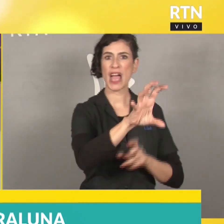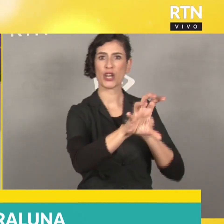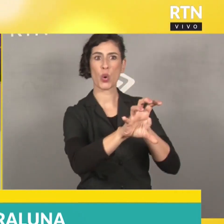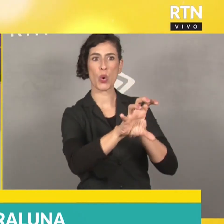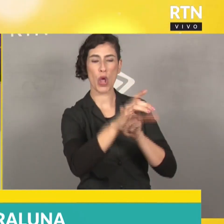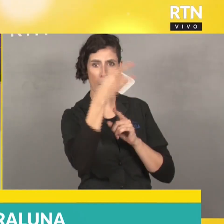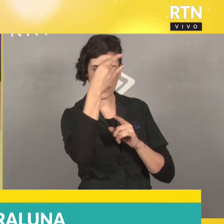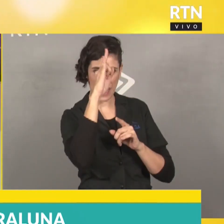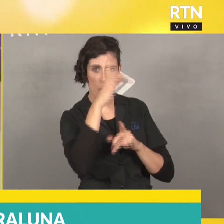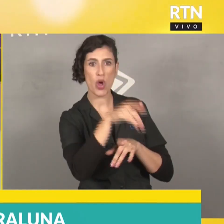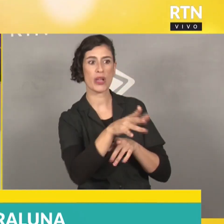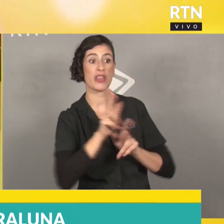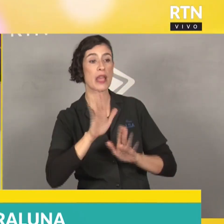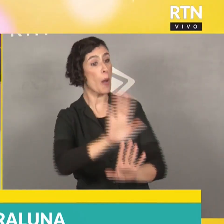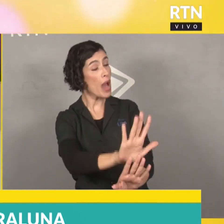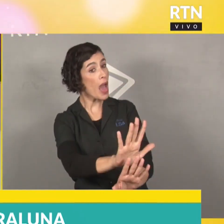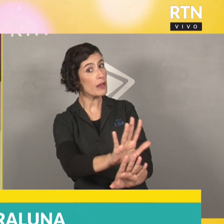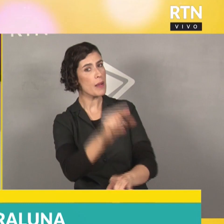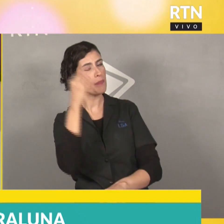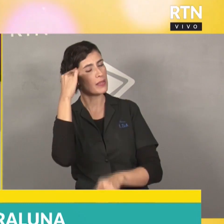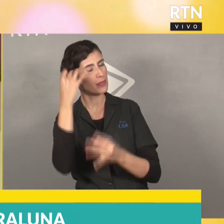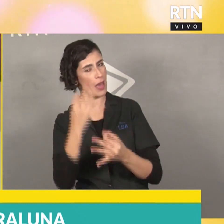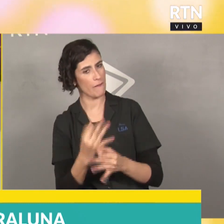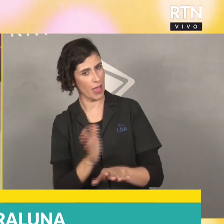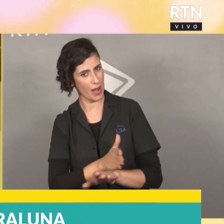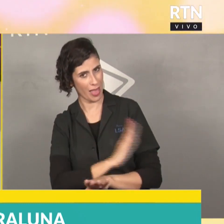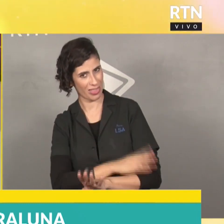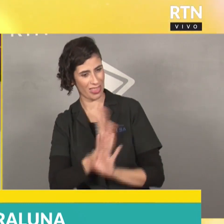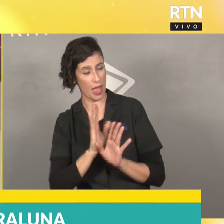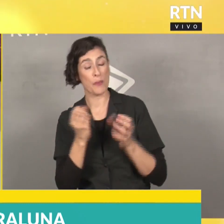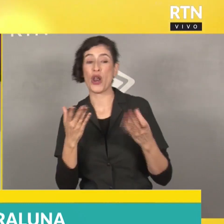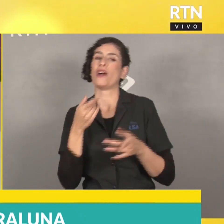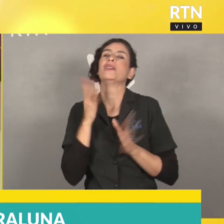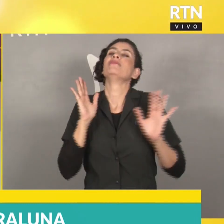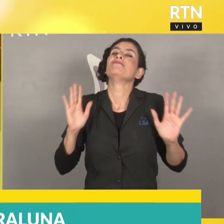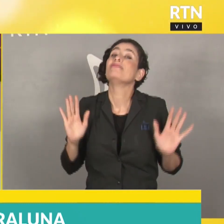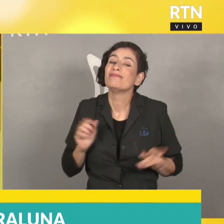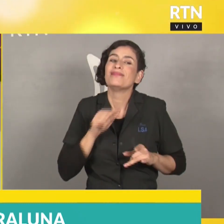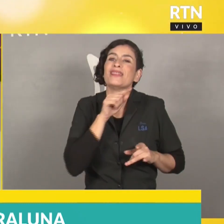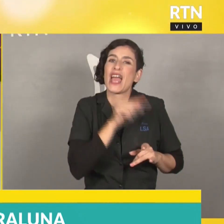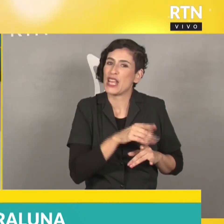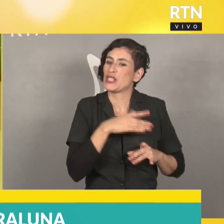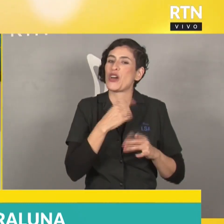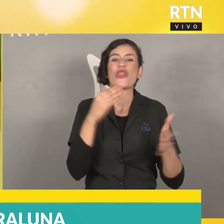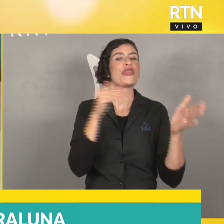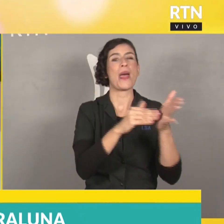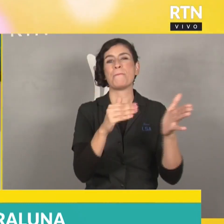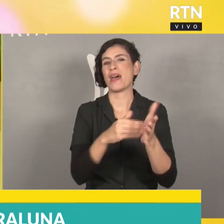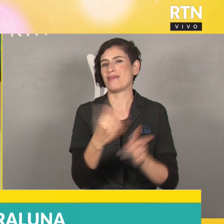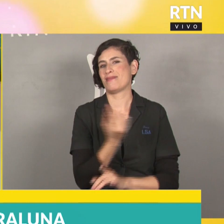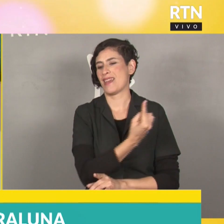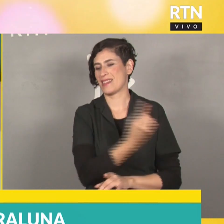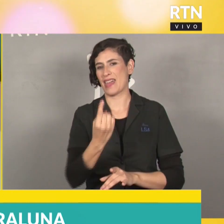que nos está diciendo, pensemos lo que vamos a hacer? Bien. Esto obviamente va a tener que ver con la carta de cada uno, ¿eh?